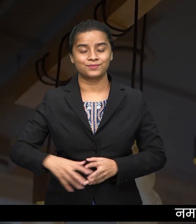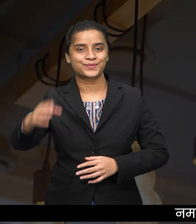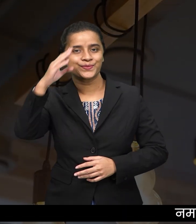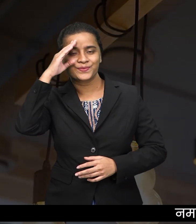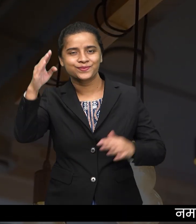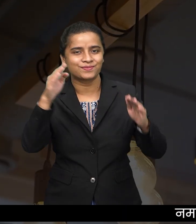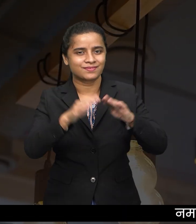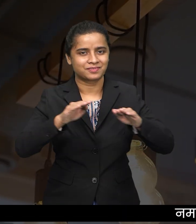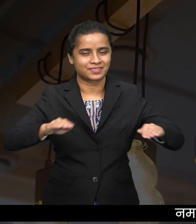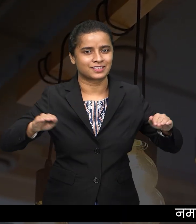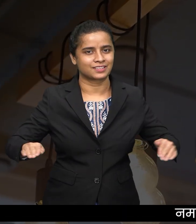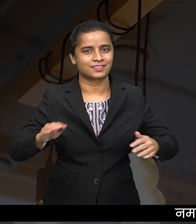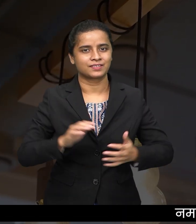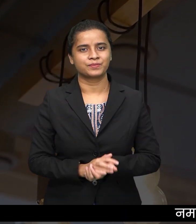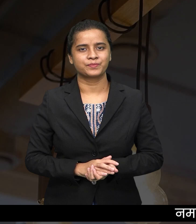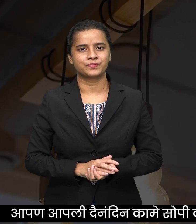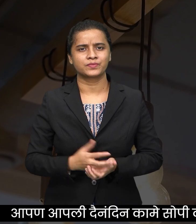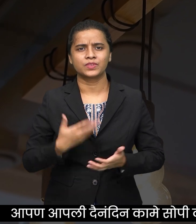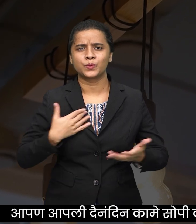मुलांनो,